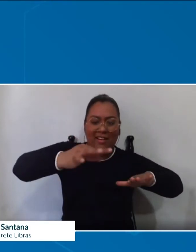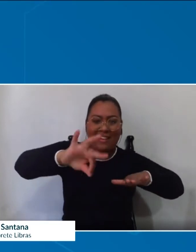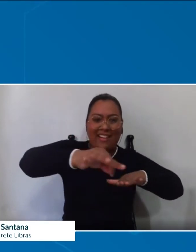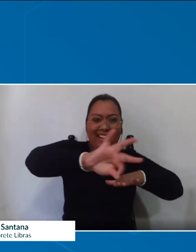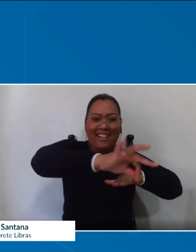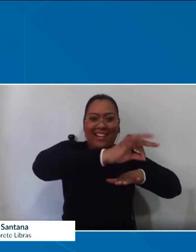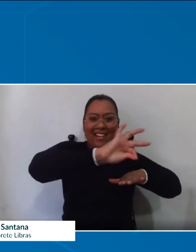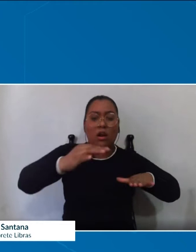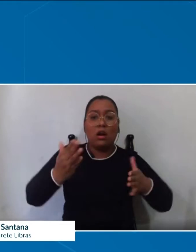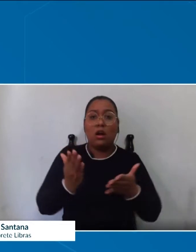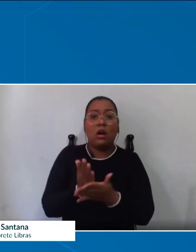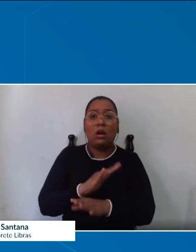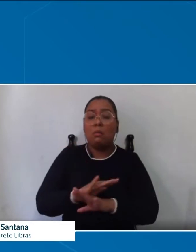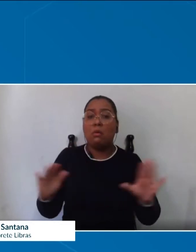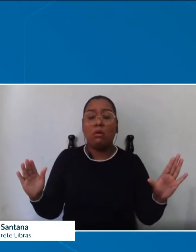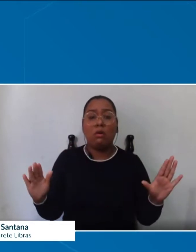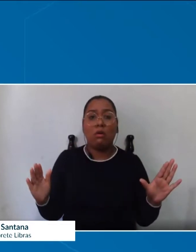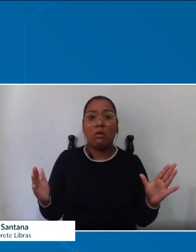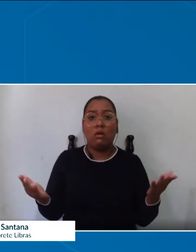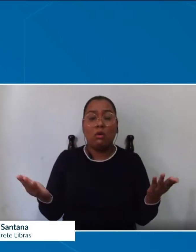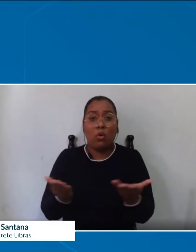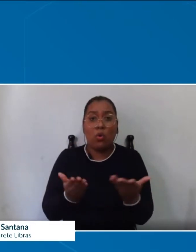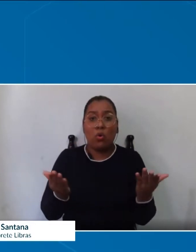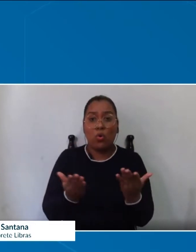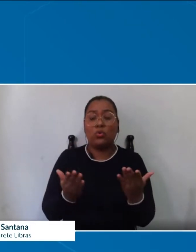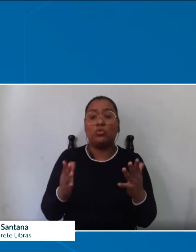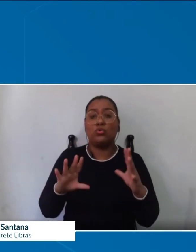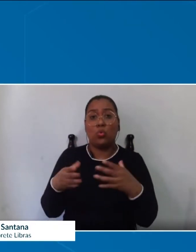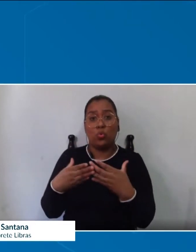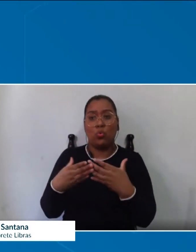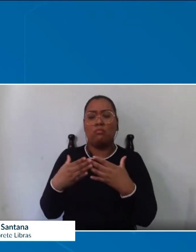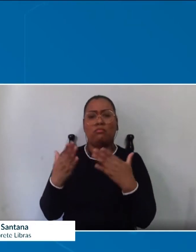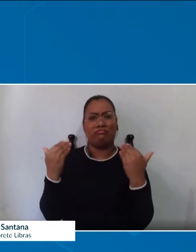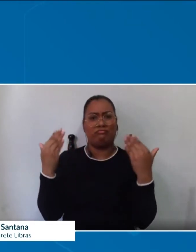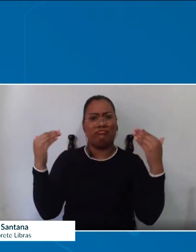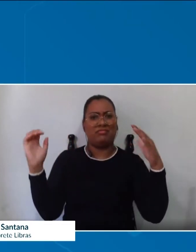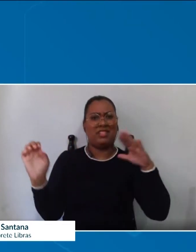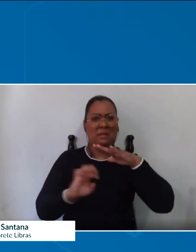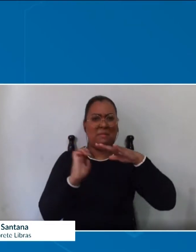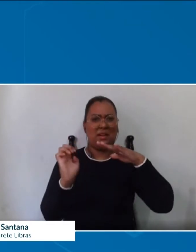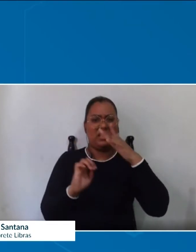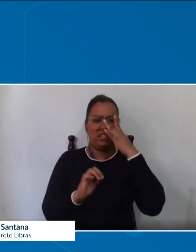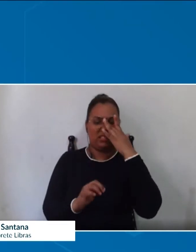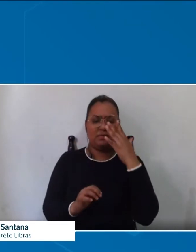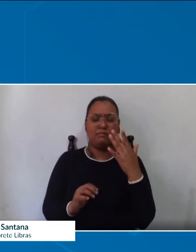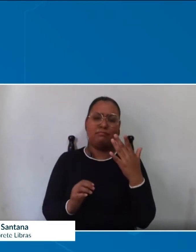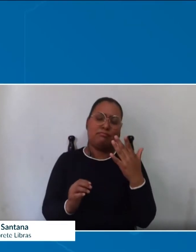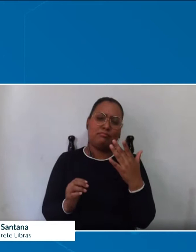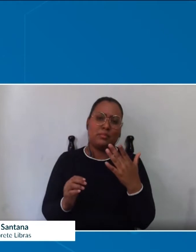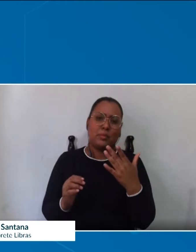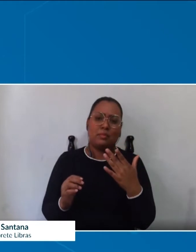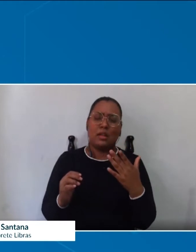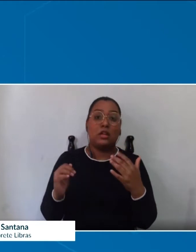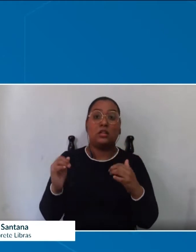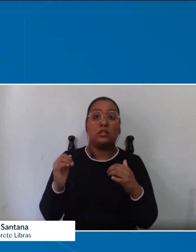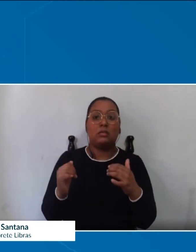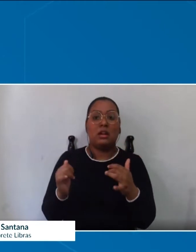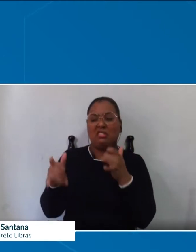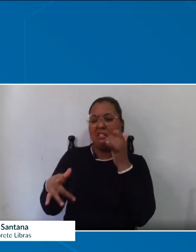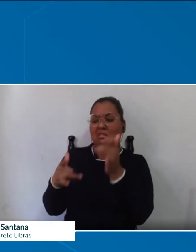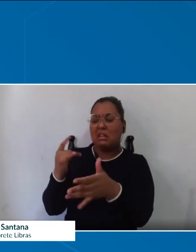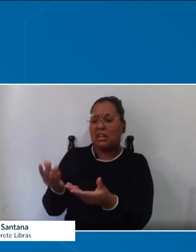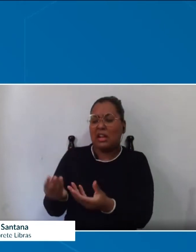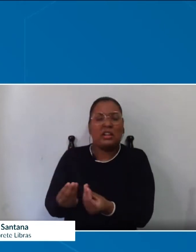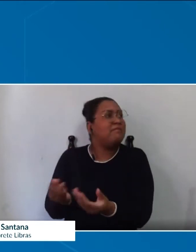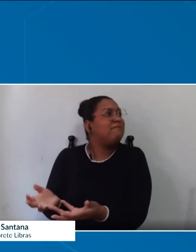isso já não existe mais, né? Hoje as grandes corporações não sabem, as grandes corporações da área têxtil não sabem o que fazer com isso.